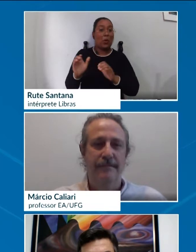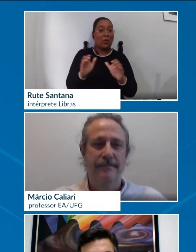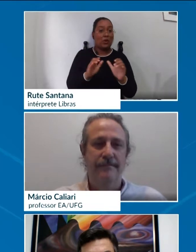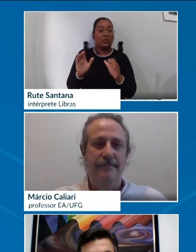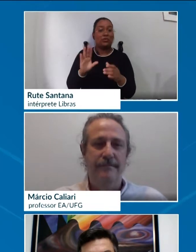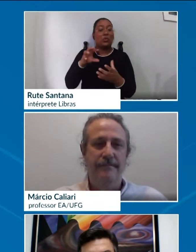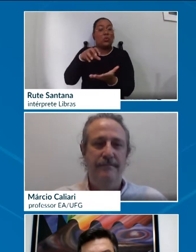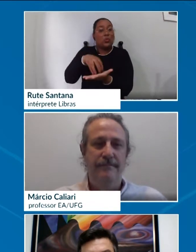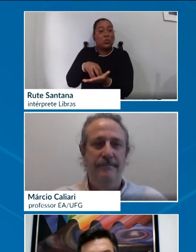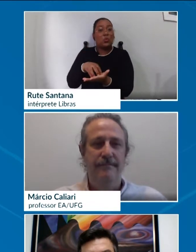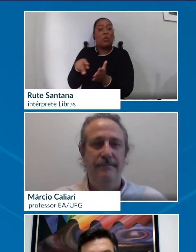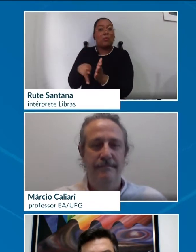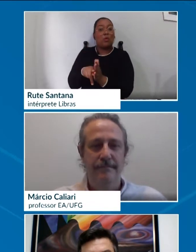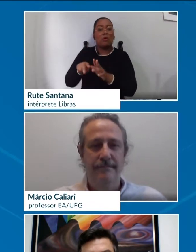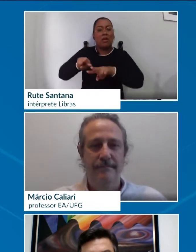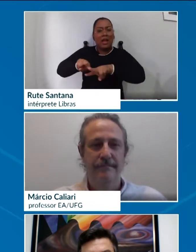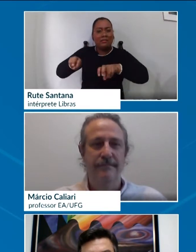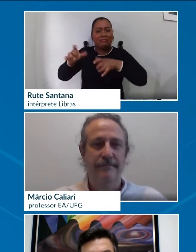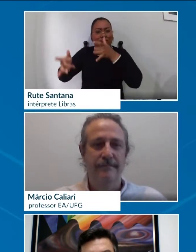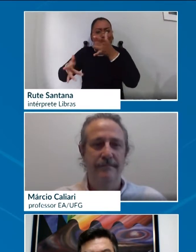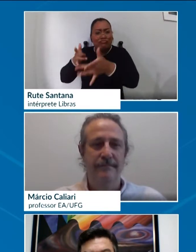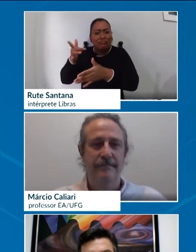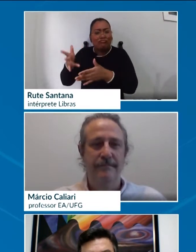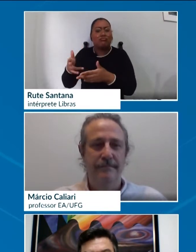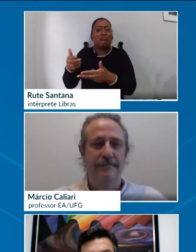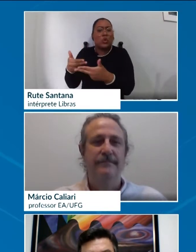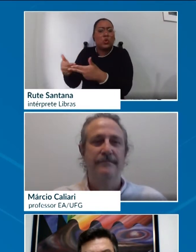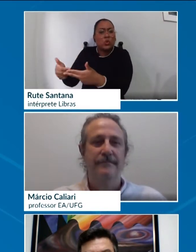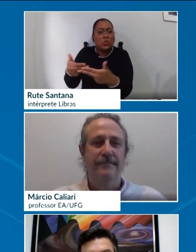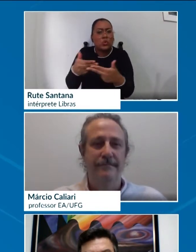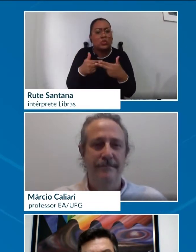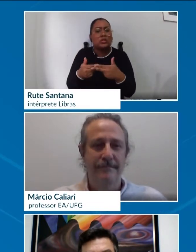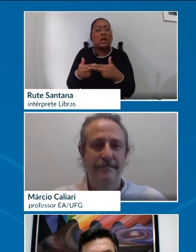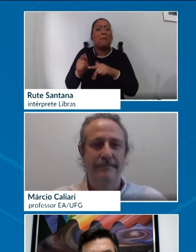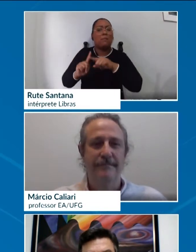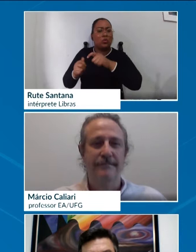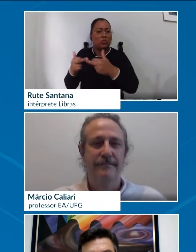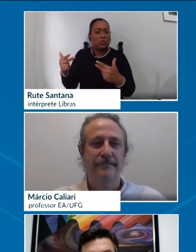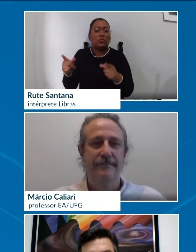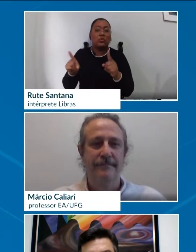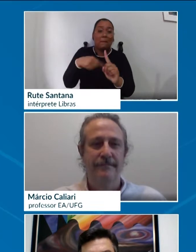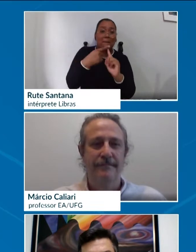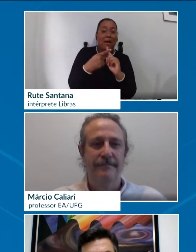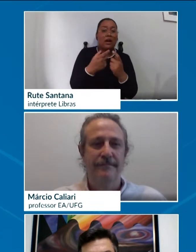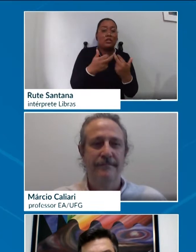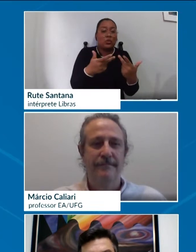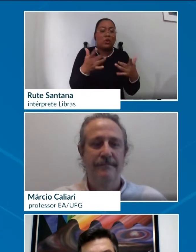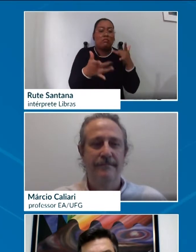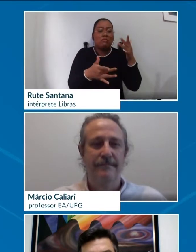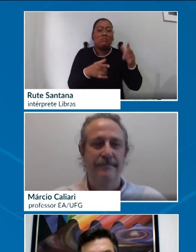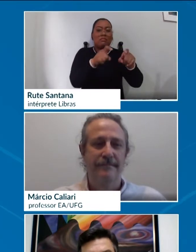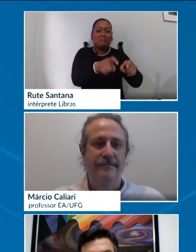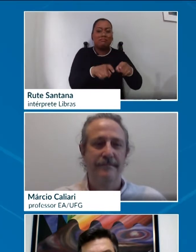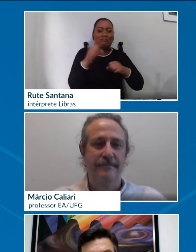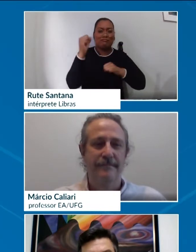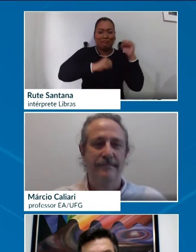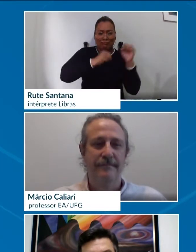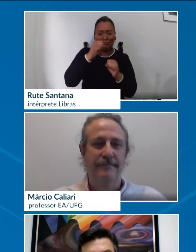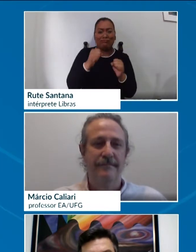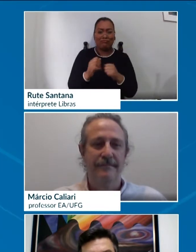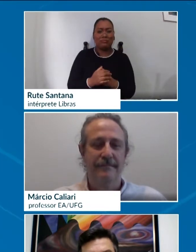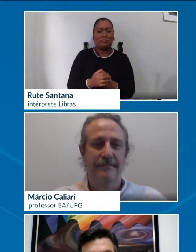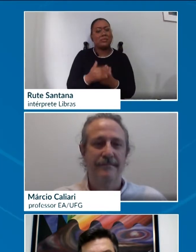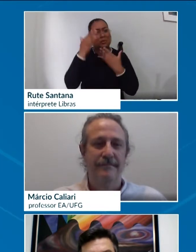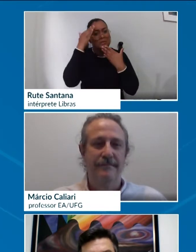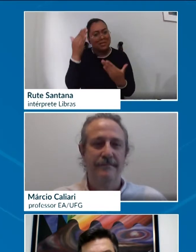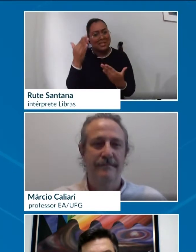de Resíduos e Subprodutos Agroindustriais. Professores, sejam muito bem-vindos. Obrigada por toparem conversar com a